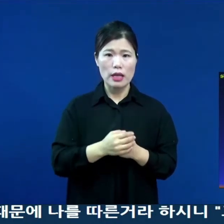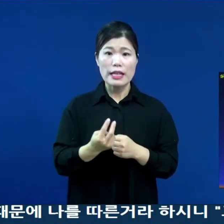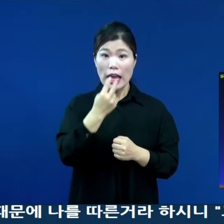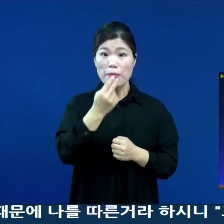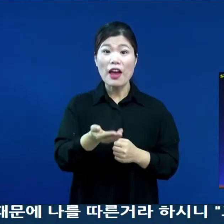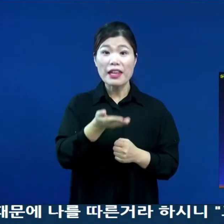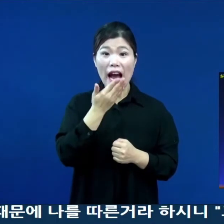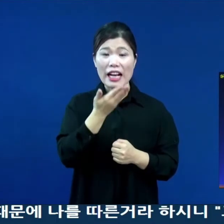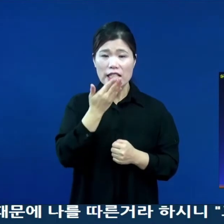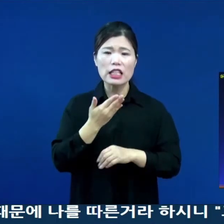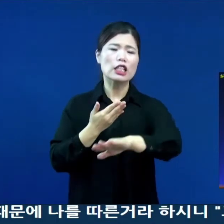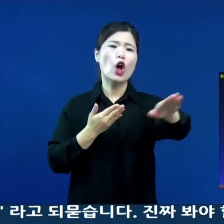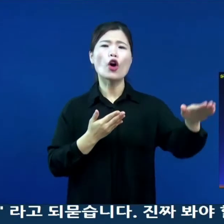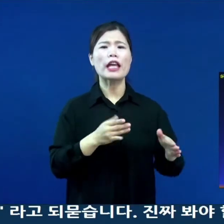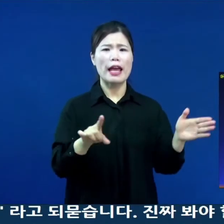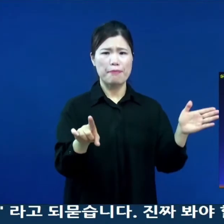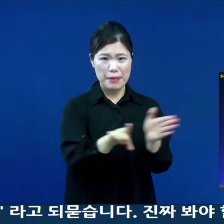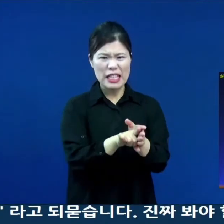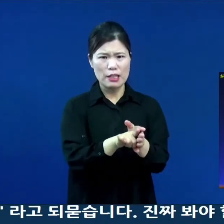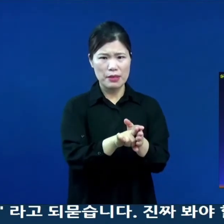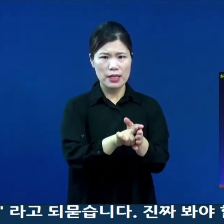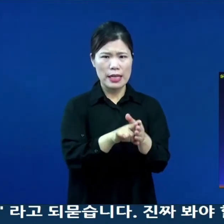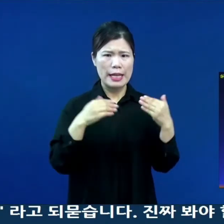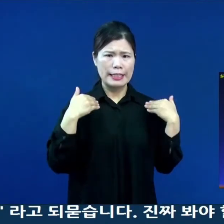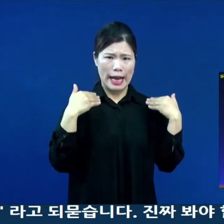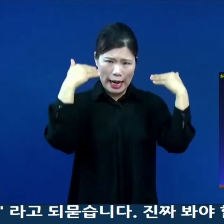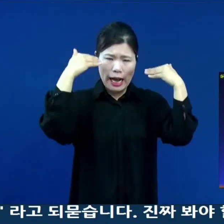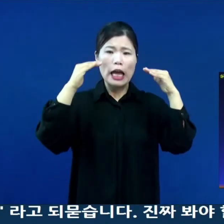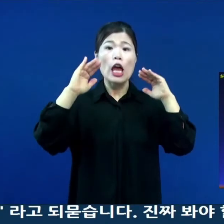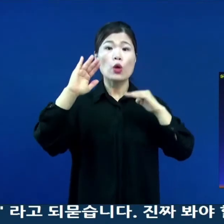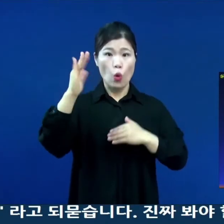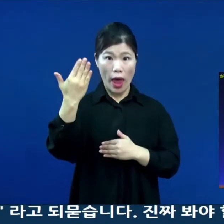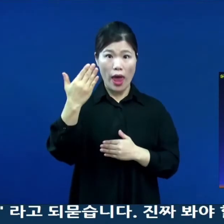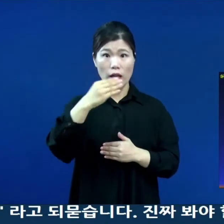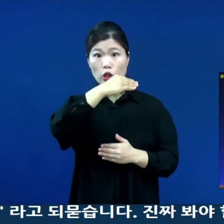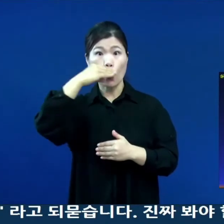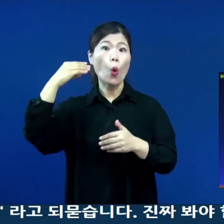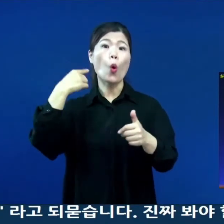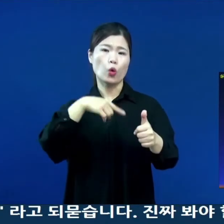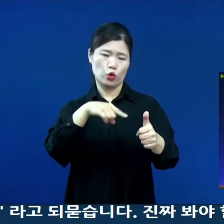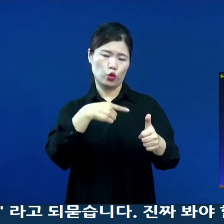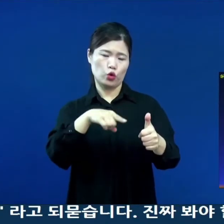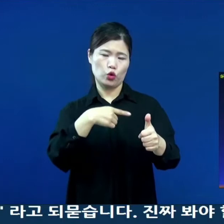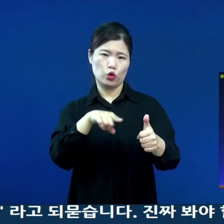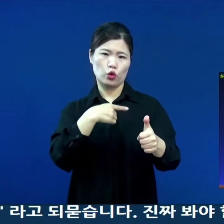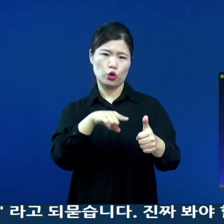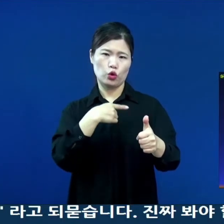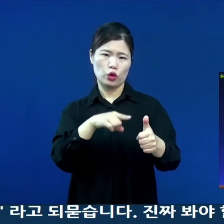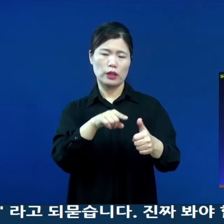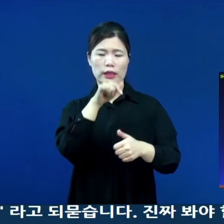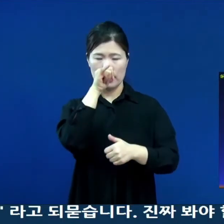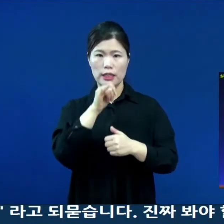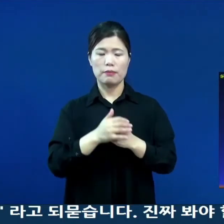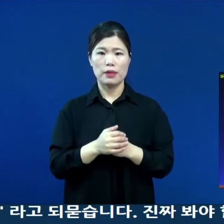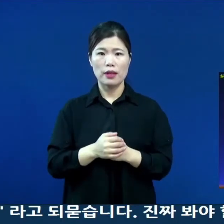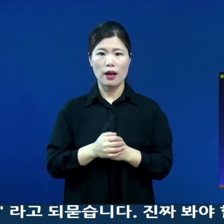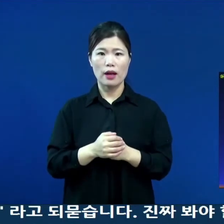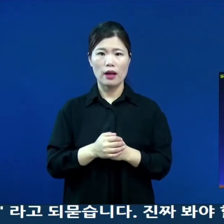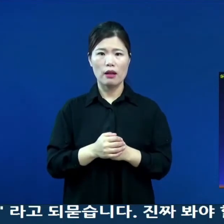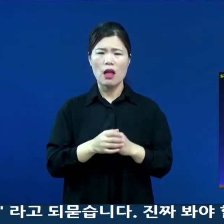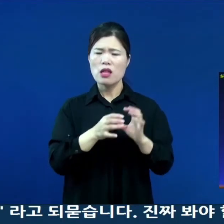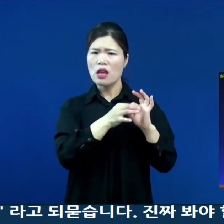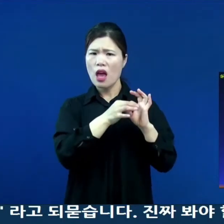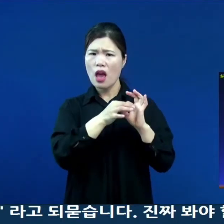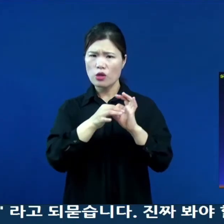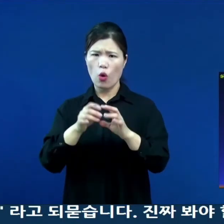믿음이 자란다는 교훈에 대해서 가르쳐줍니다. 이게 그 뒤에 계속적으로 거의 10수절에 관해서